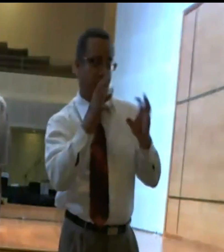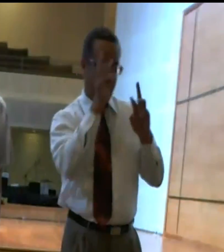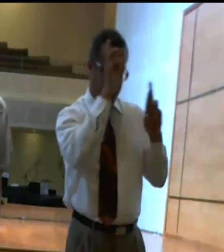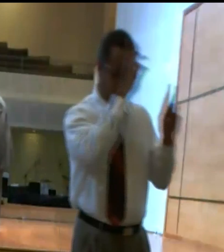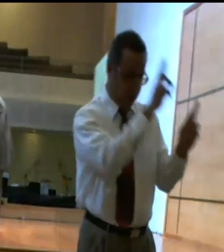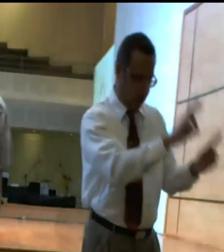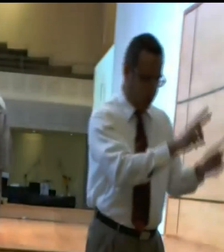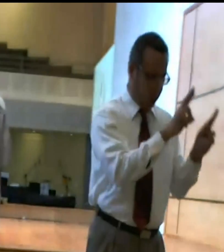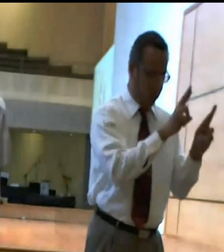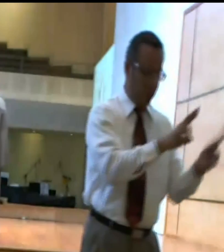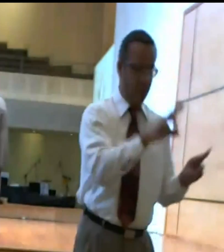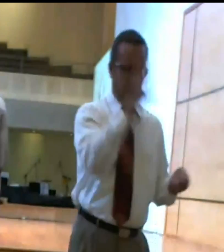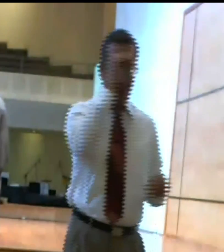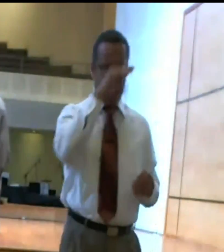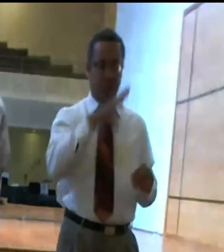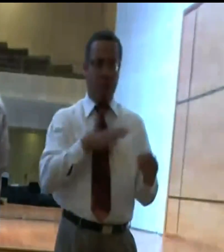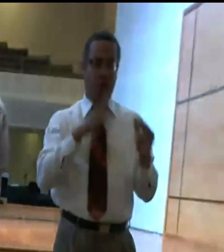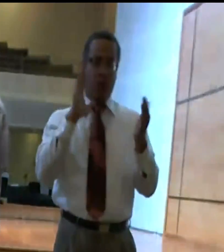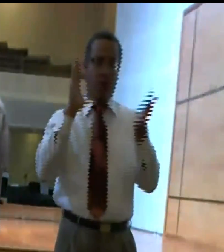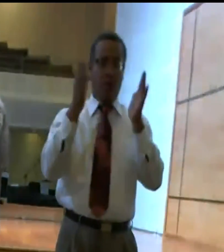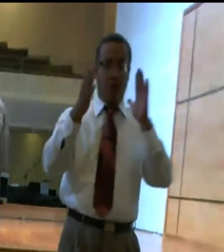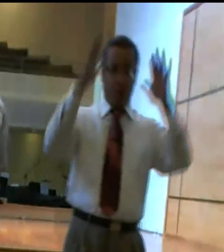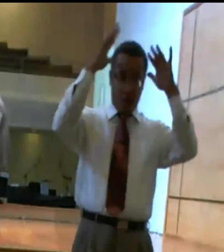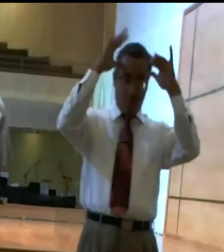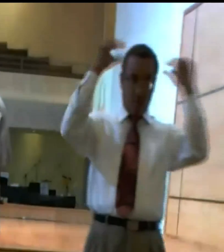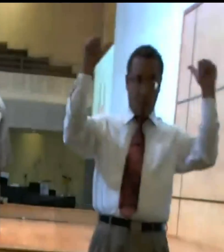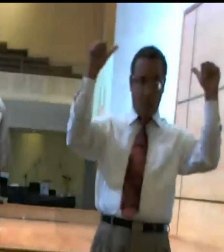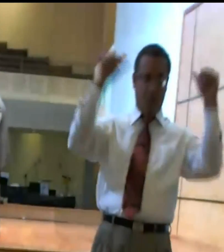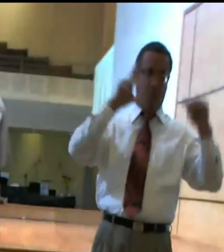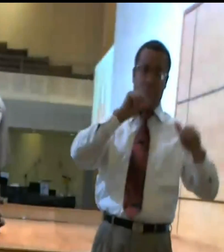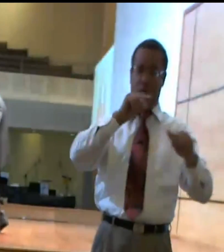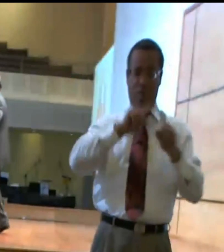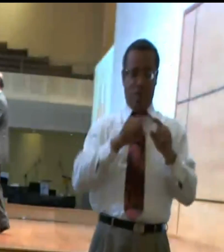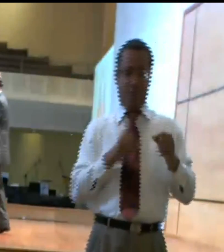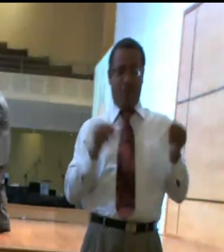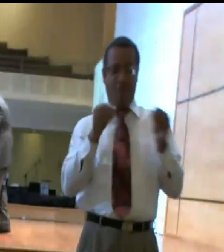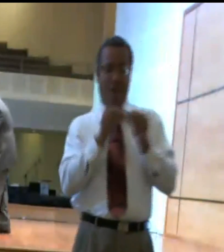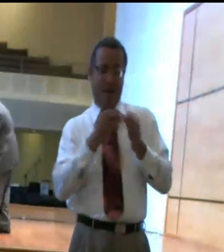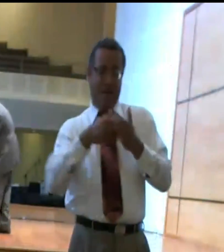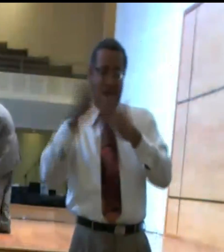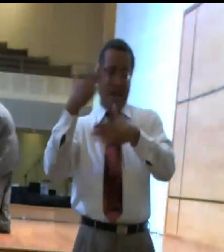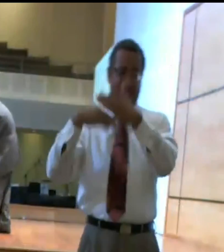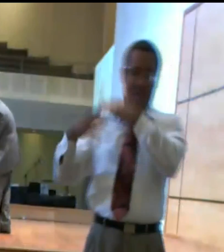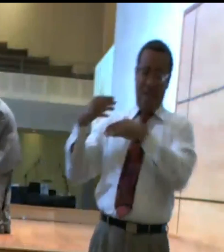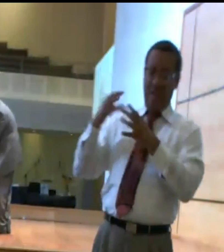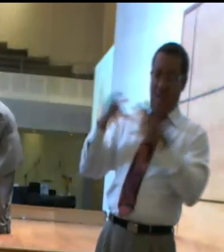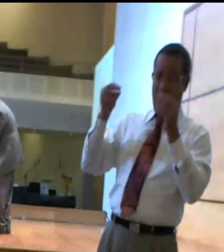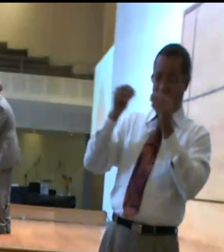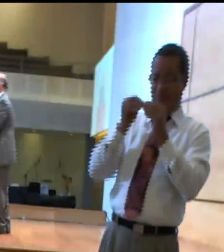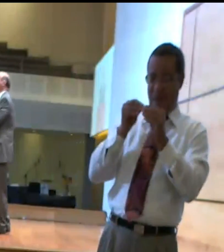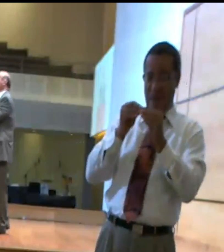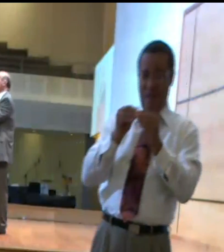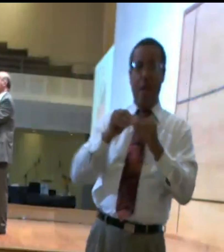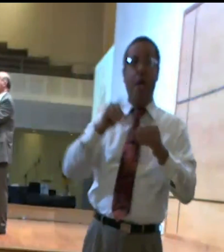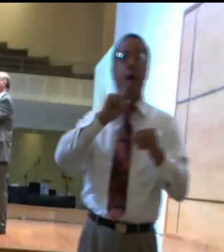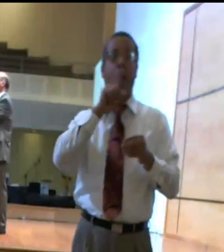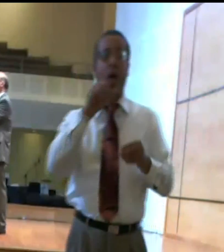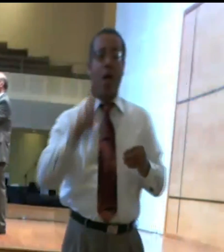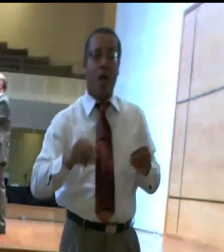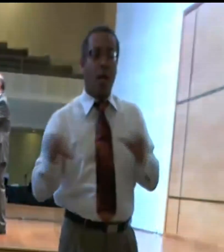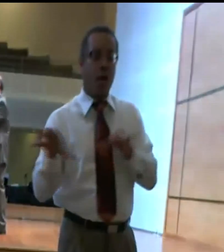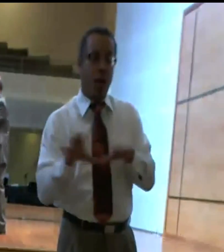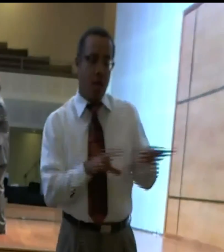La autoridad de estos hombres no se compara con la de los presidentes en el día de hoy. Así que Salomón le está diciendo a este individuo: